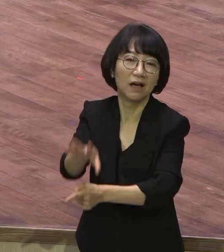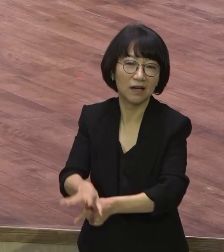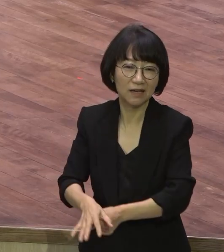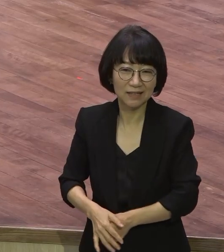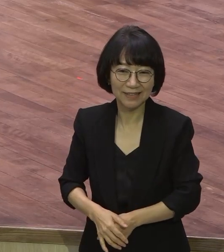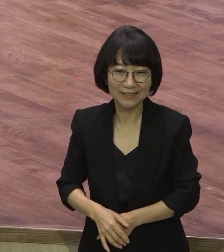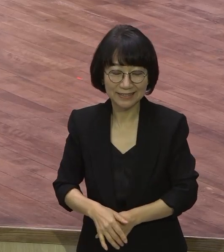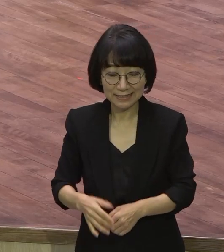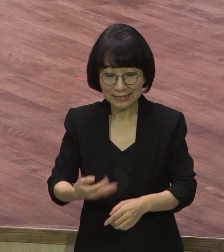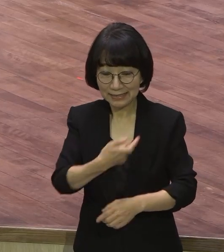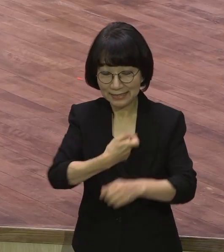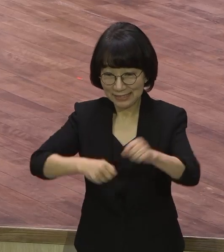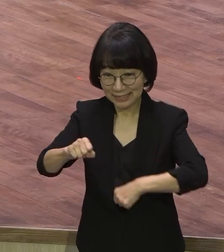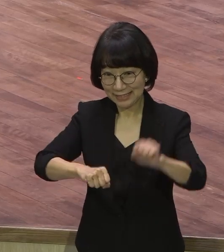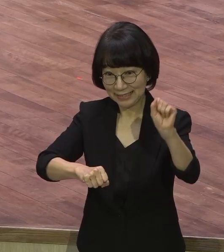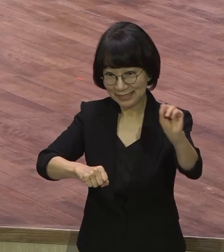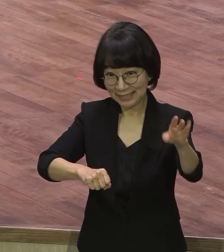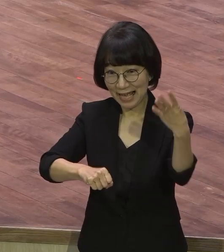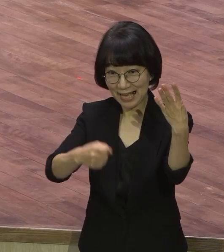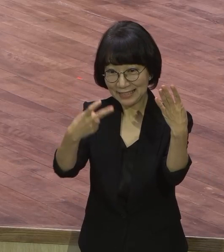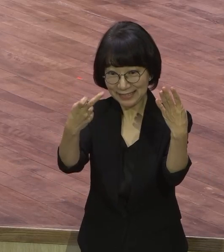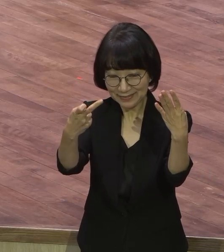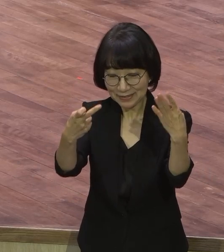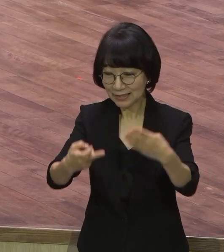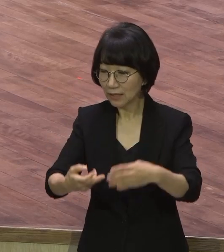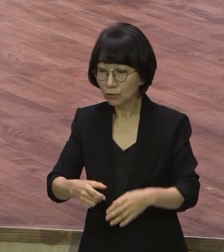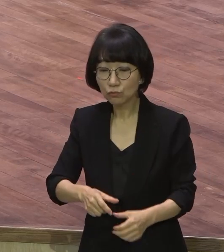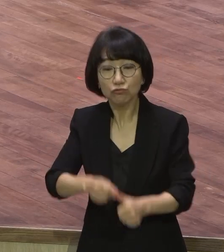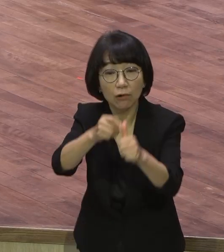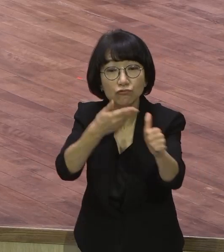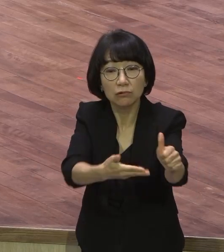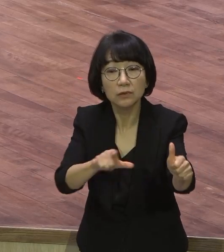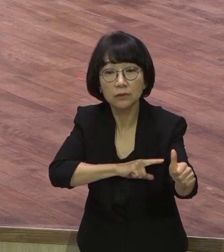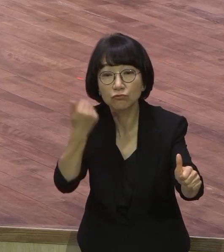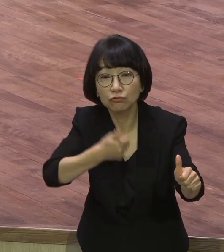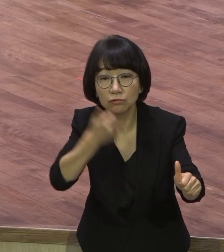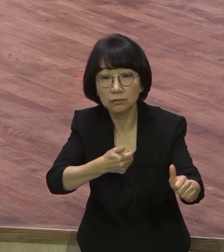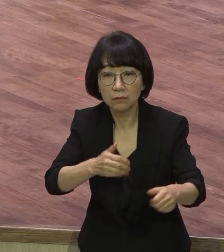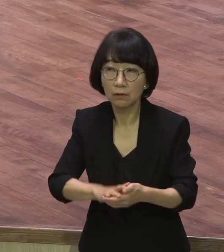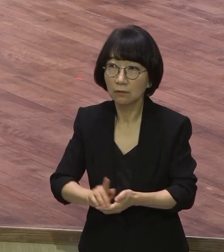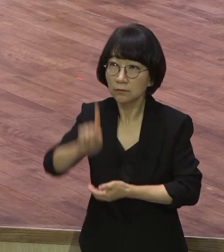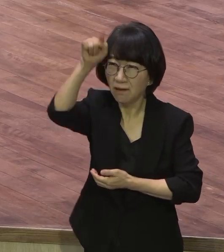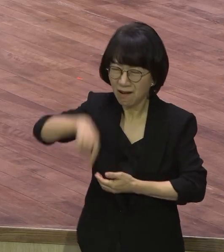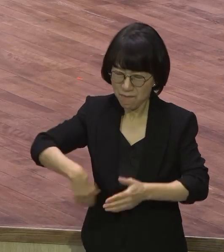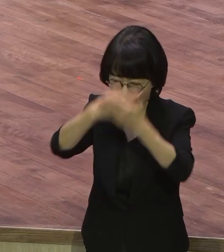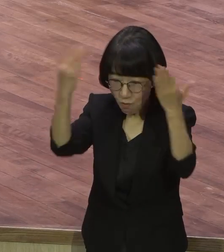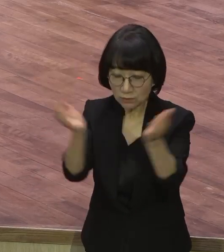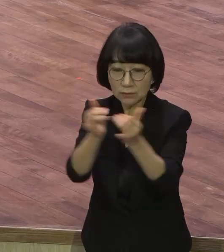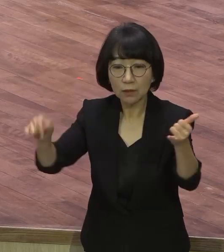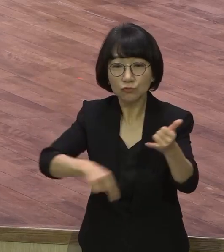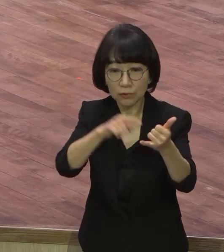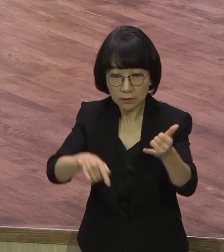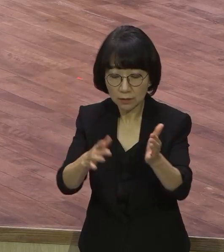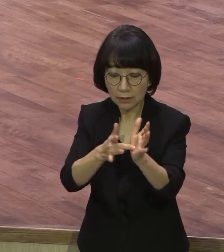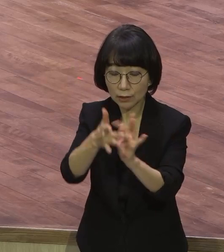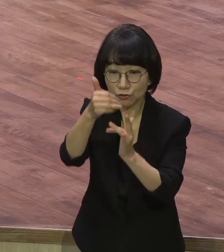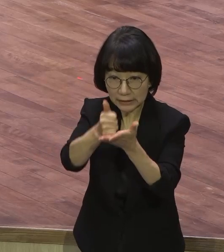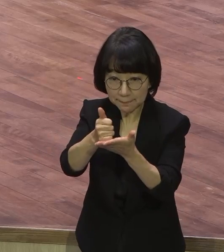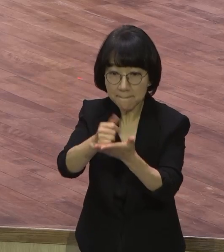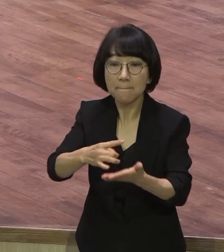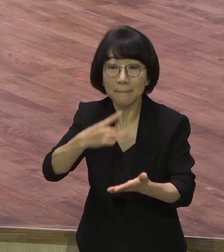4등전 4장 12절에 다른 이로서는 구원 받을 수 없나니 천하인간에 구원 얻을 다른 이름을 우리에게 주신 적이